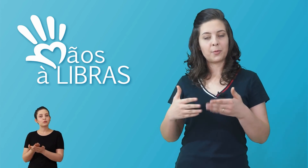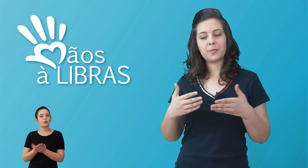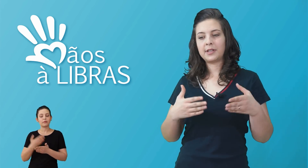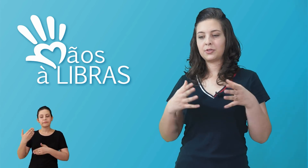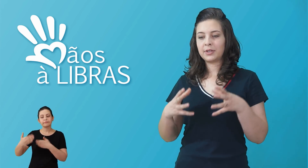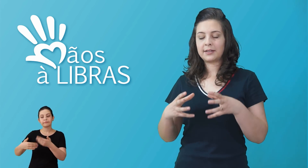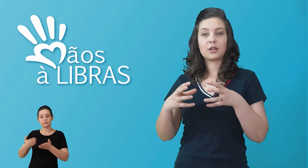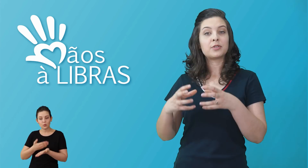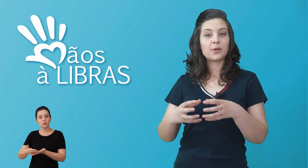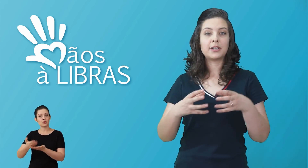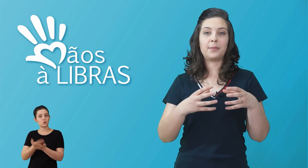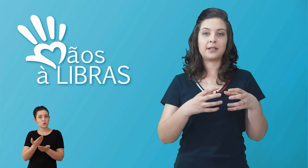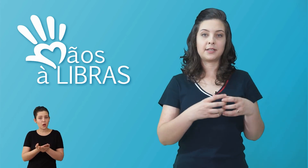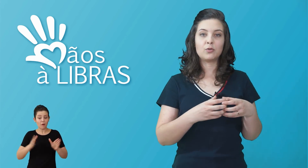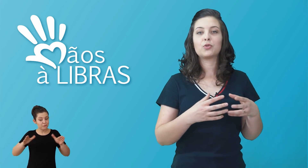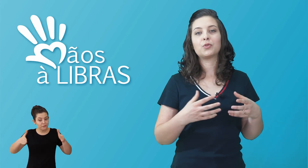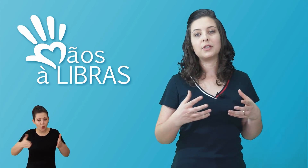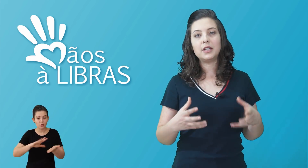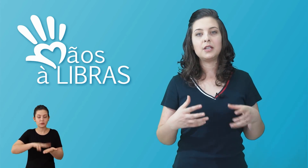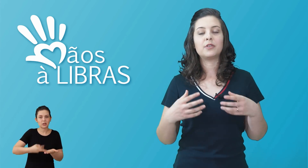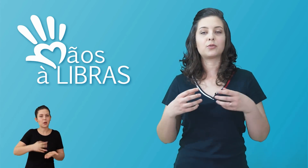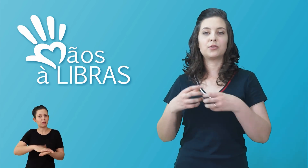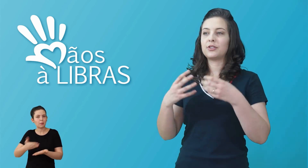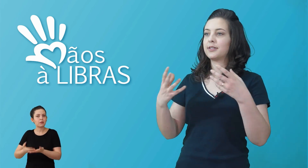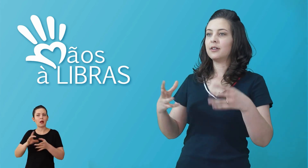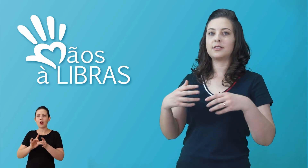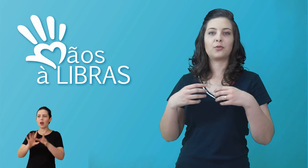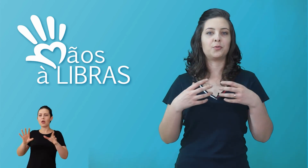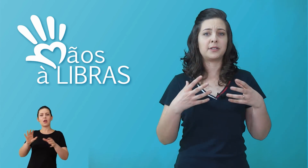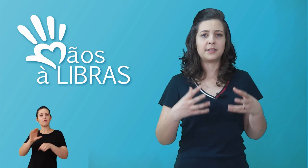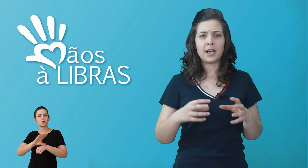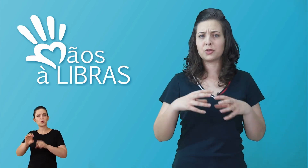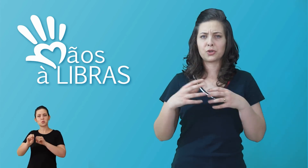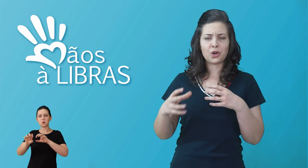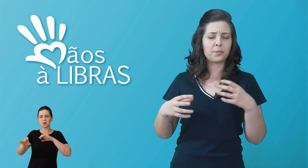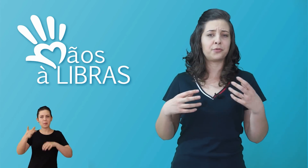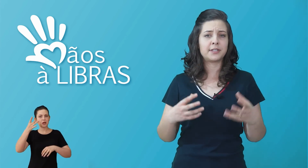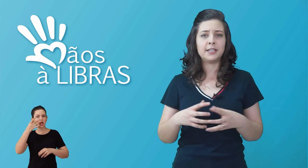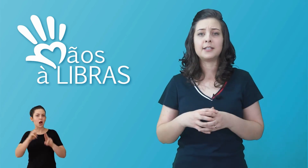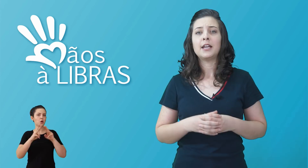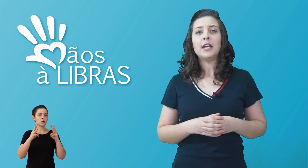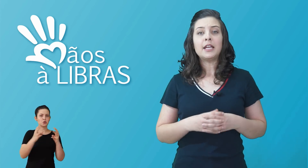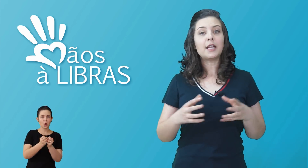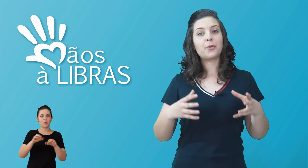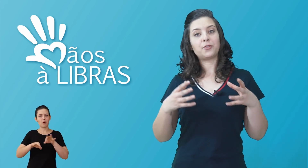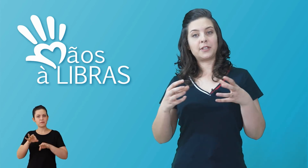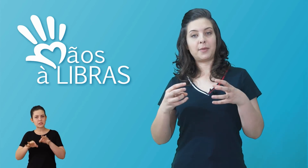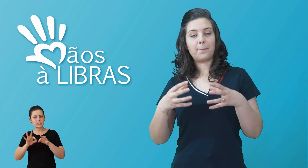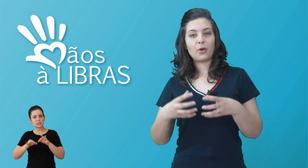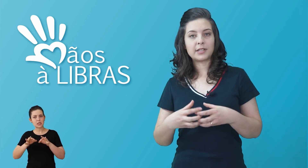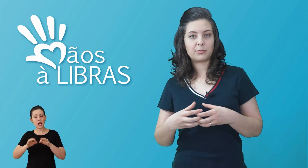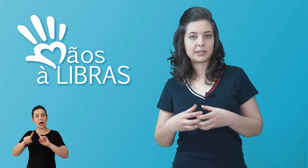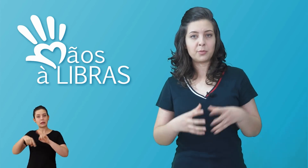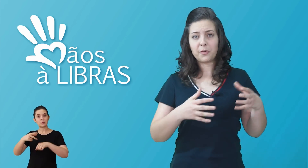depois de um tempo, comecei a estudar tradução e interpretação, cursos livres, cursos à distância, cursos presenciais, workshops, oficinas. E aí depois eu fiz